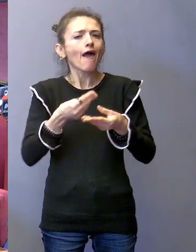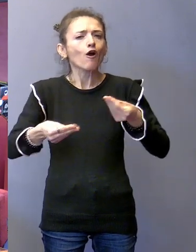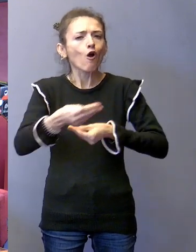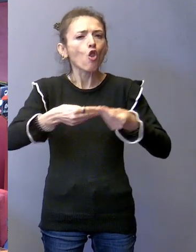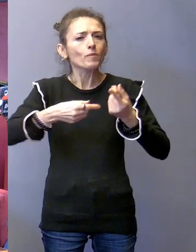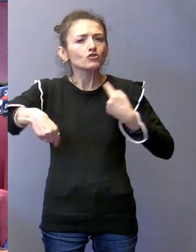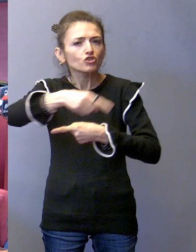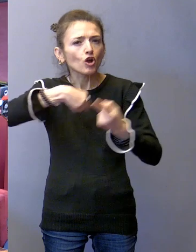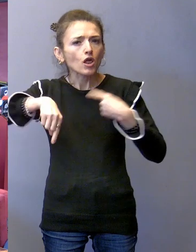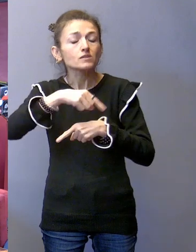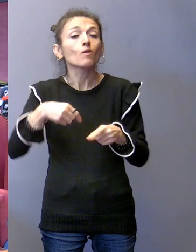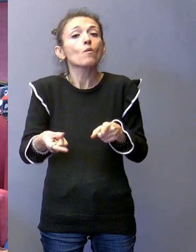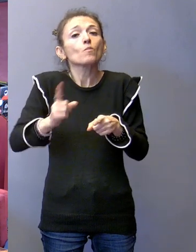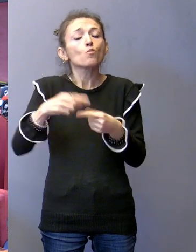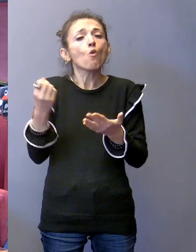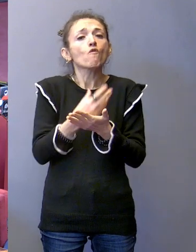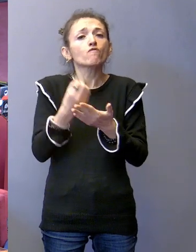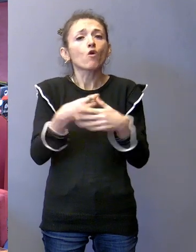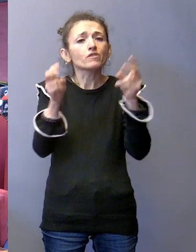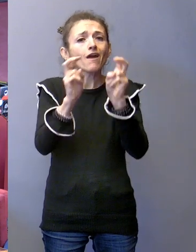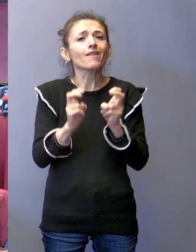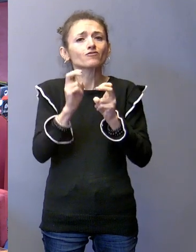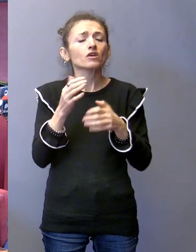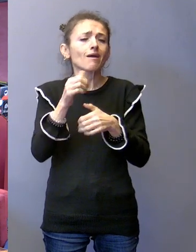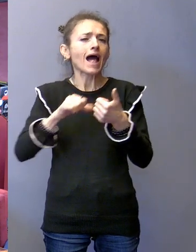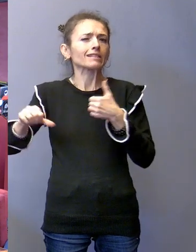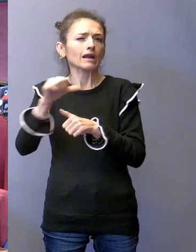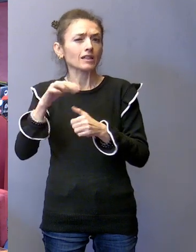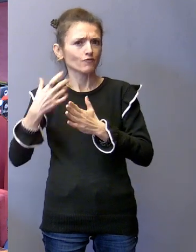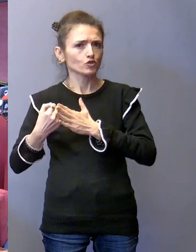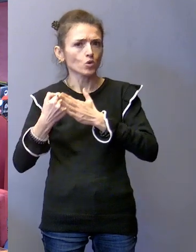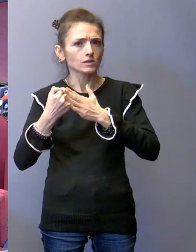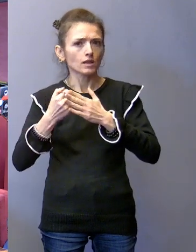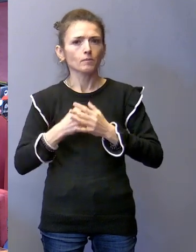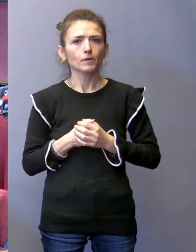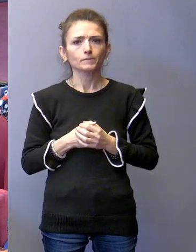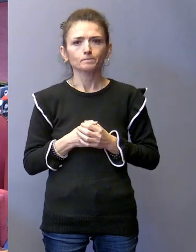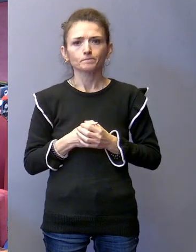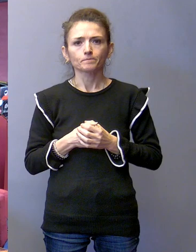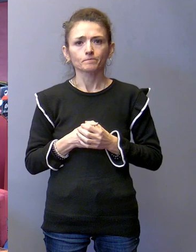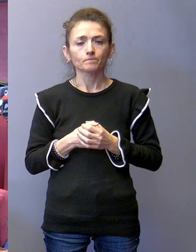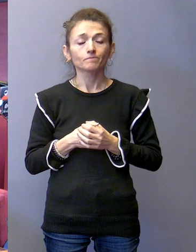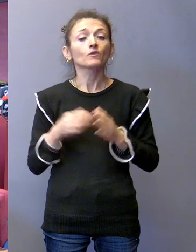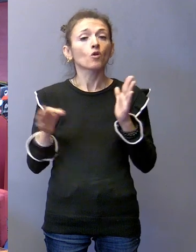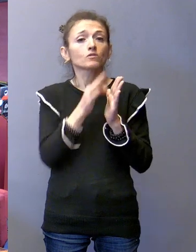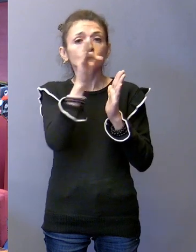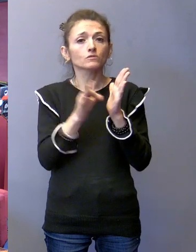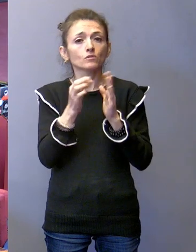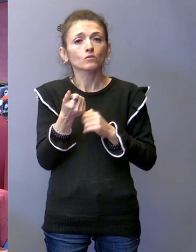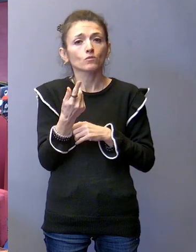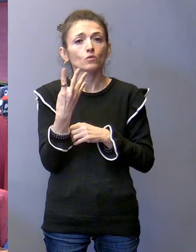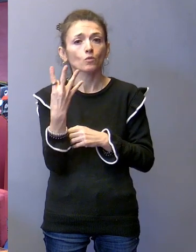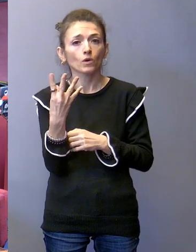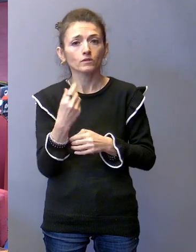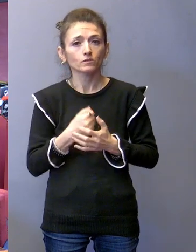energie le fonti energetiche alternative e sostenibili oggi numero 4